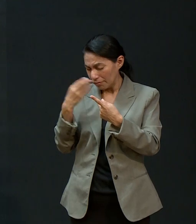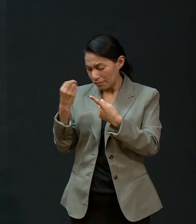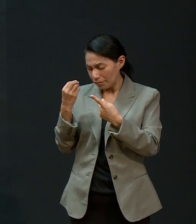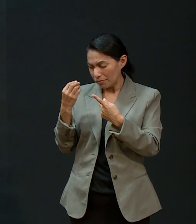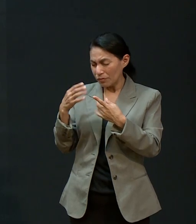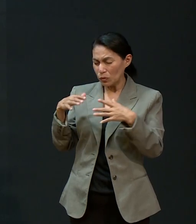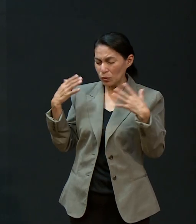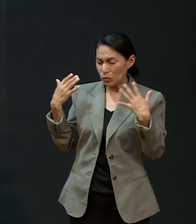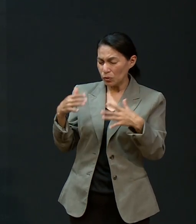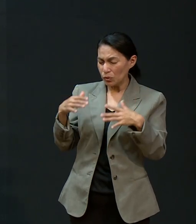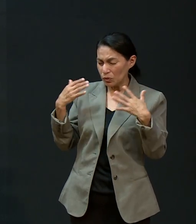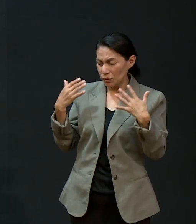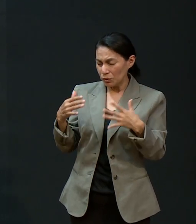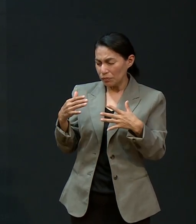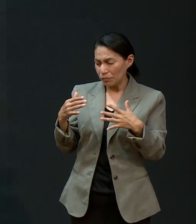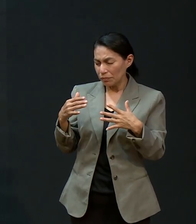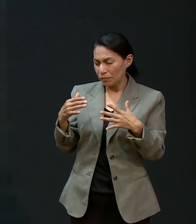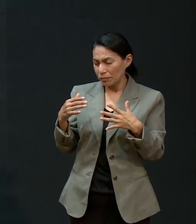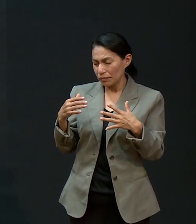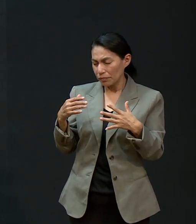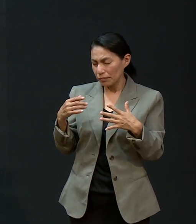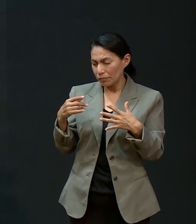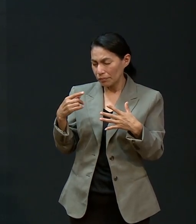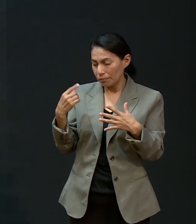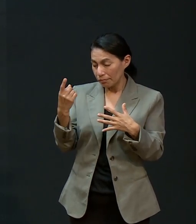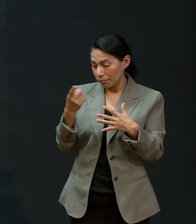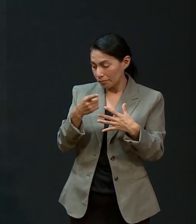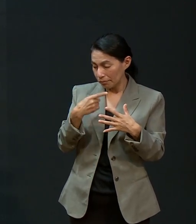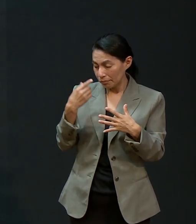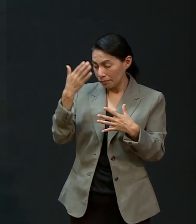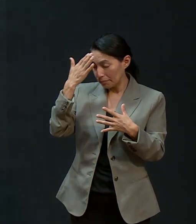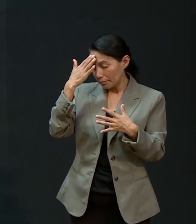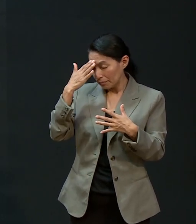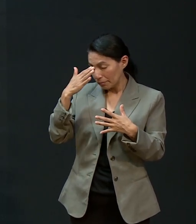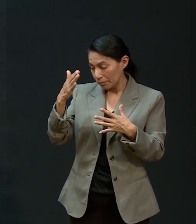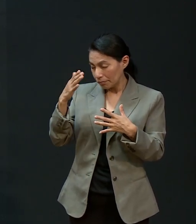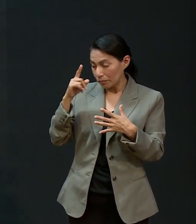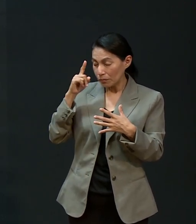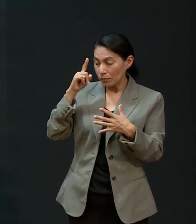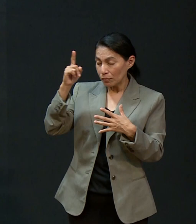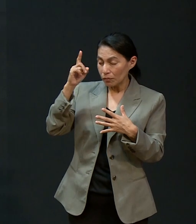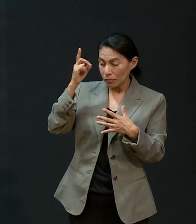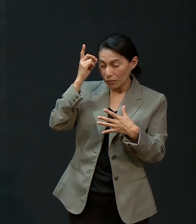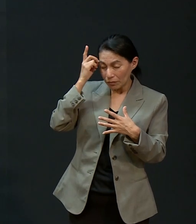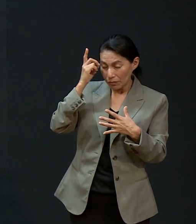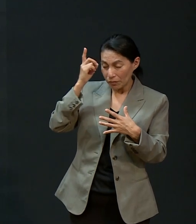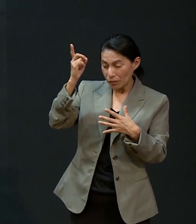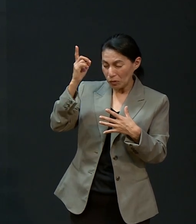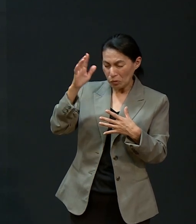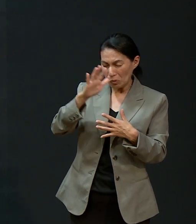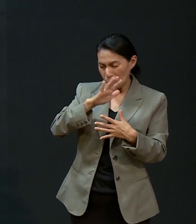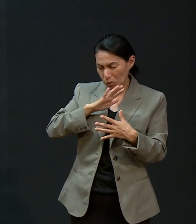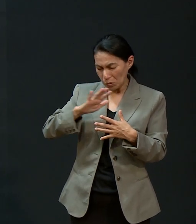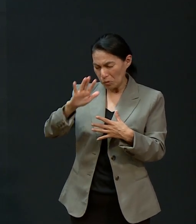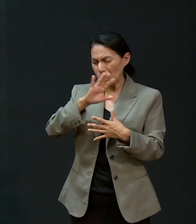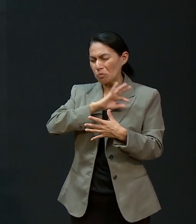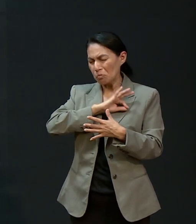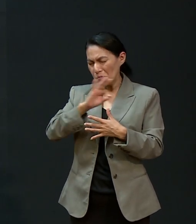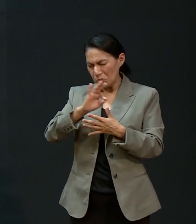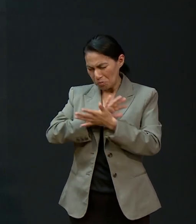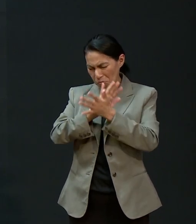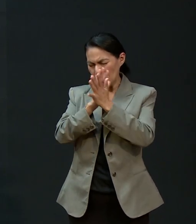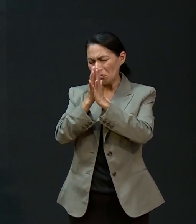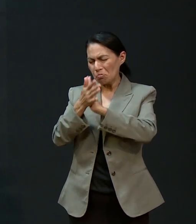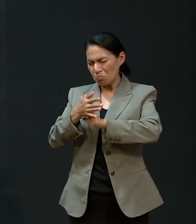que son asombrosas, Señor. Y sabemos que eres un Dios que hace